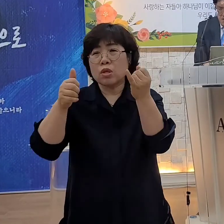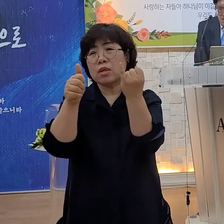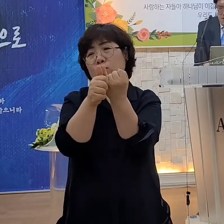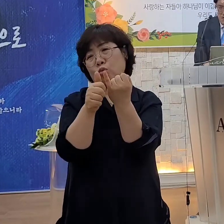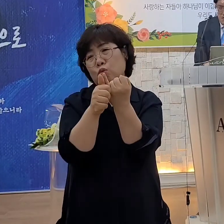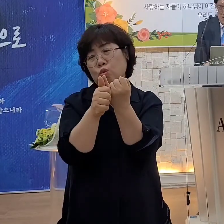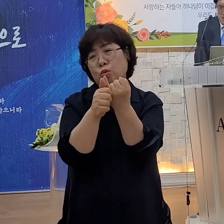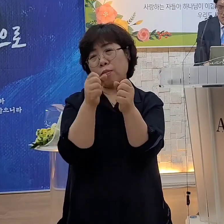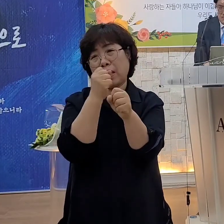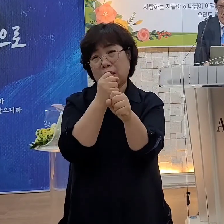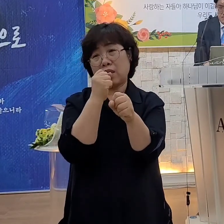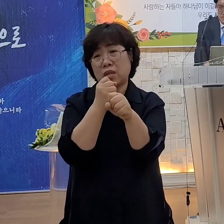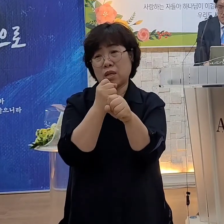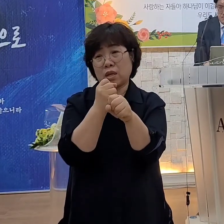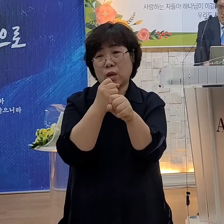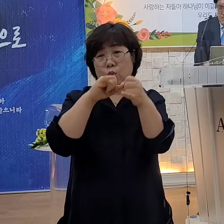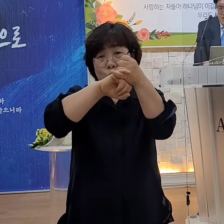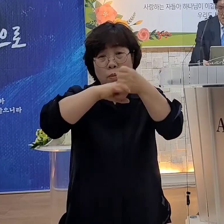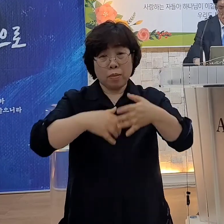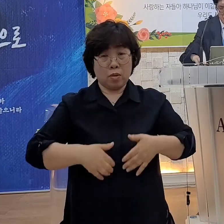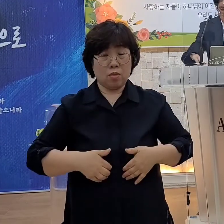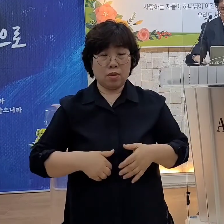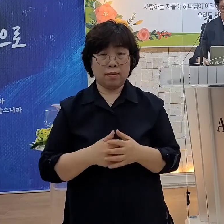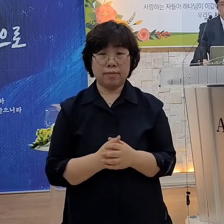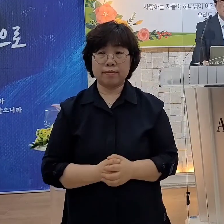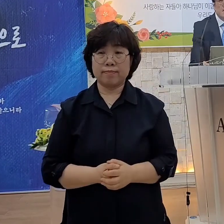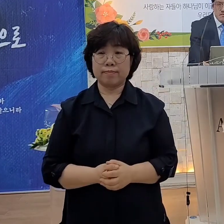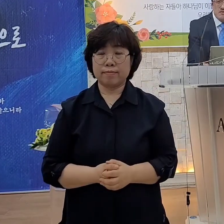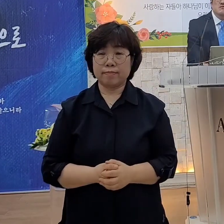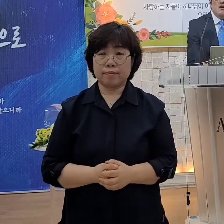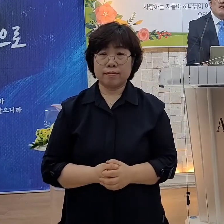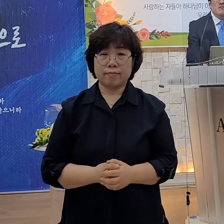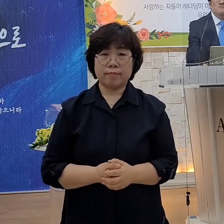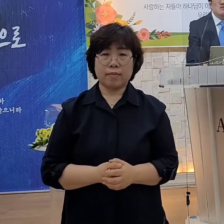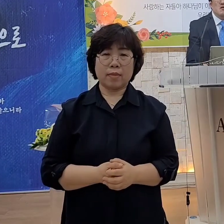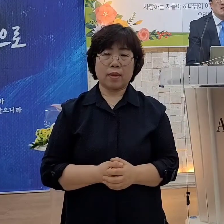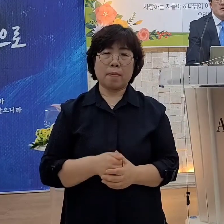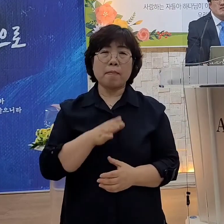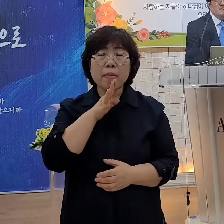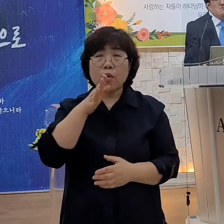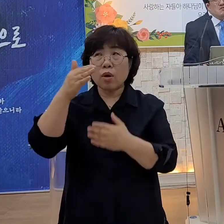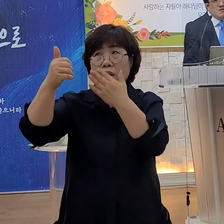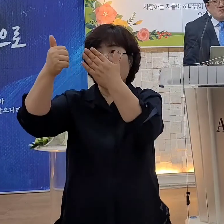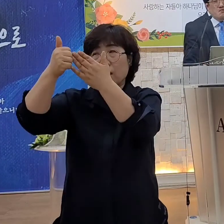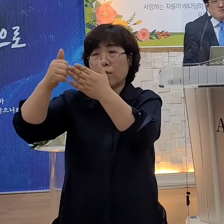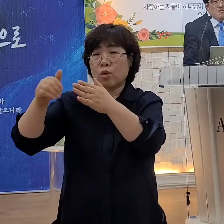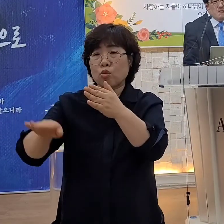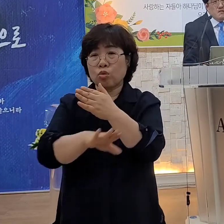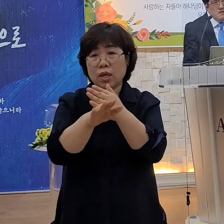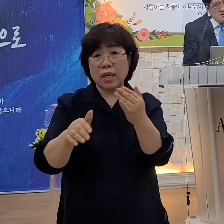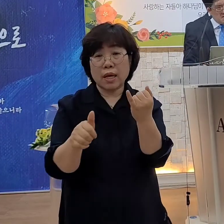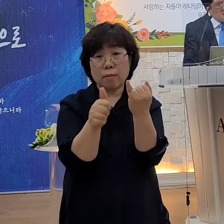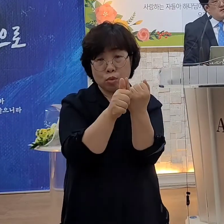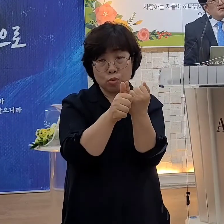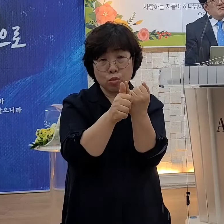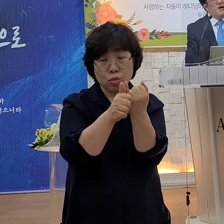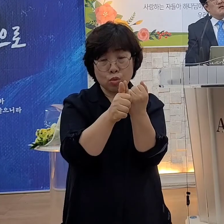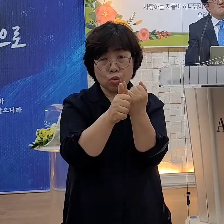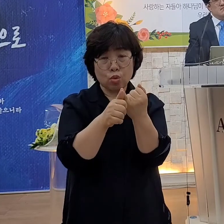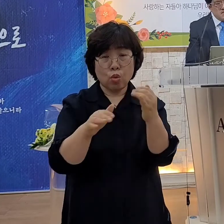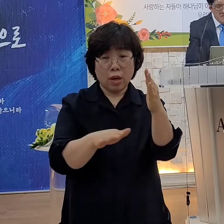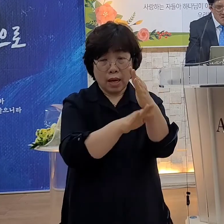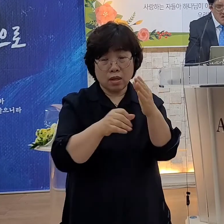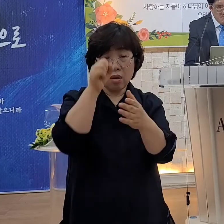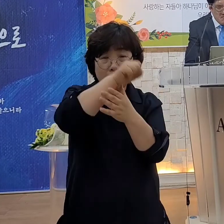가야 한다라는 사실. 그래서 이것이 진짜 하나님께서 우리에게 허락하신 목적이고 이런 게